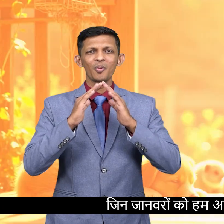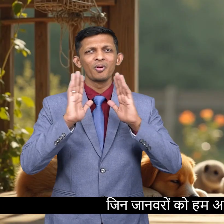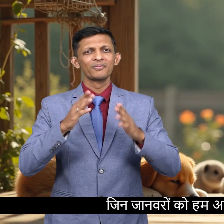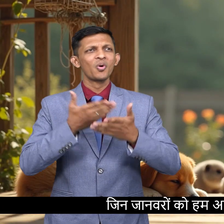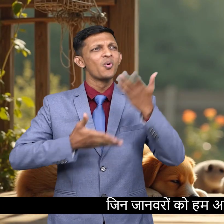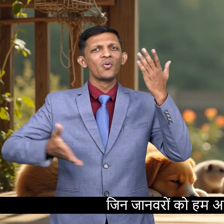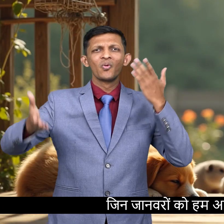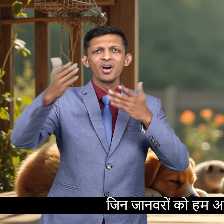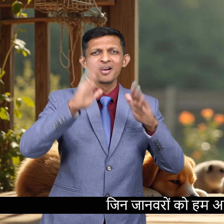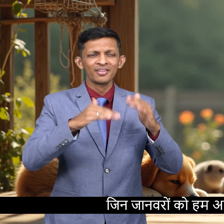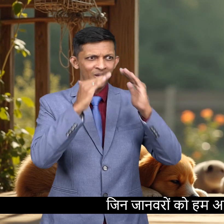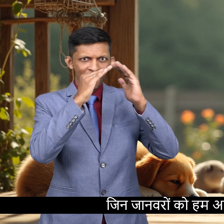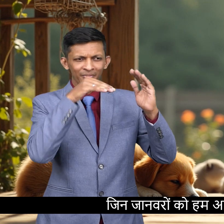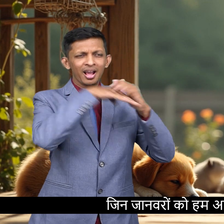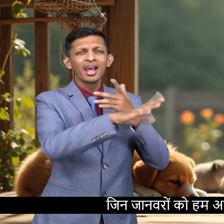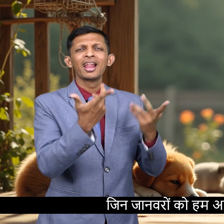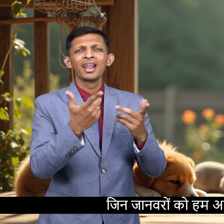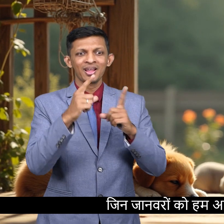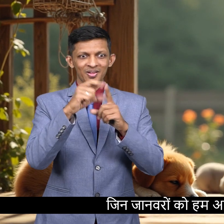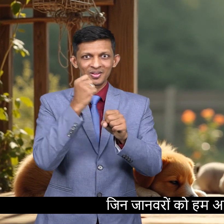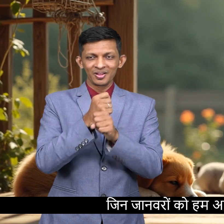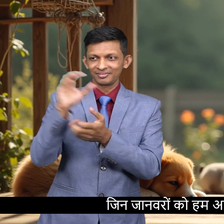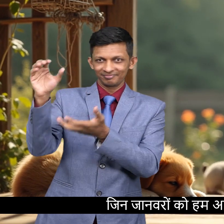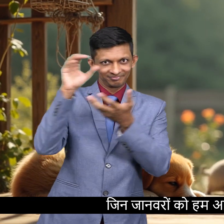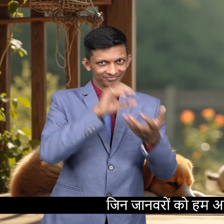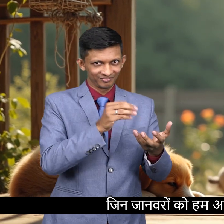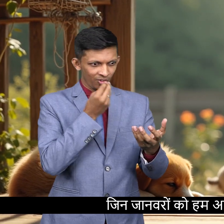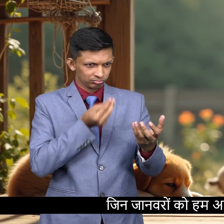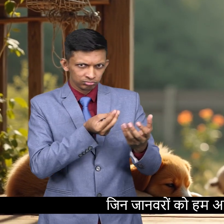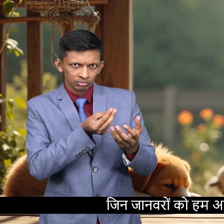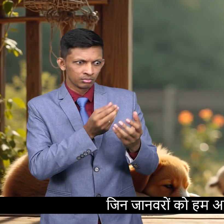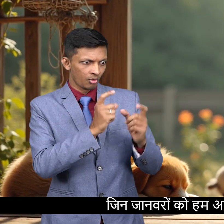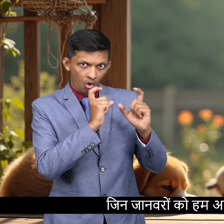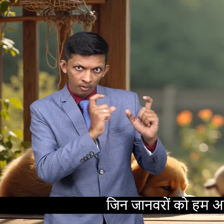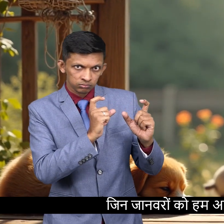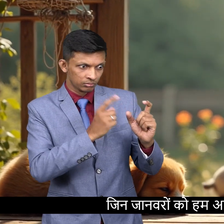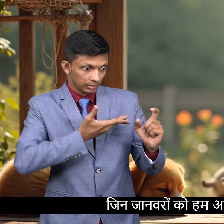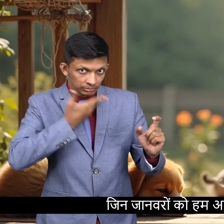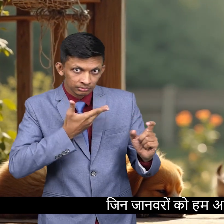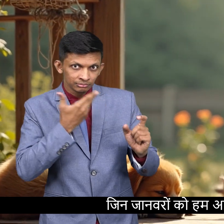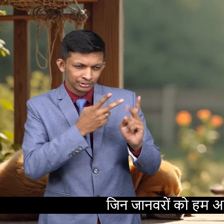जिन जानवरों को हम आज घर पर रखते हैं, वे उन्हीं के वंशज हैं।